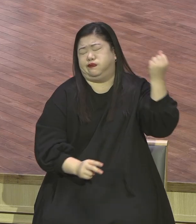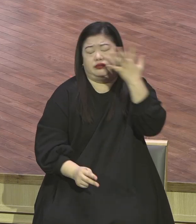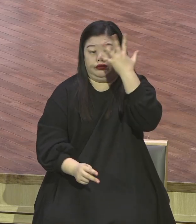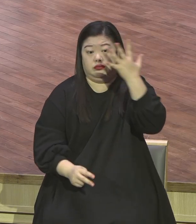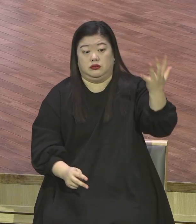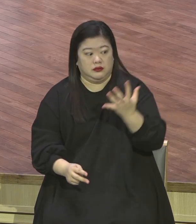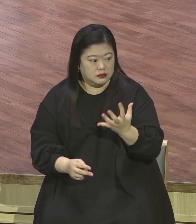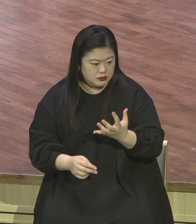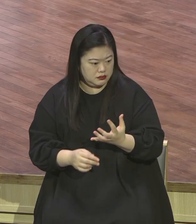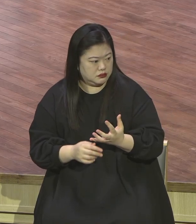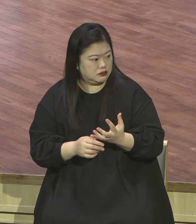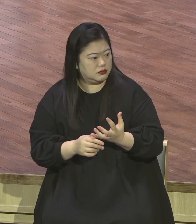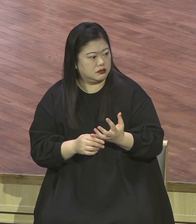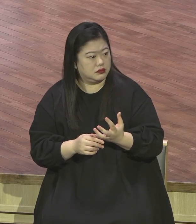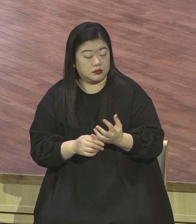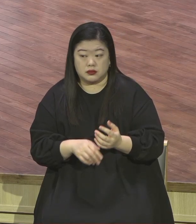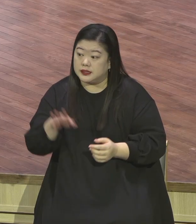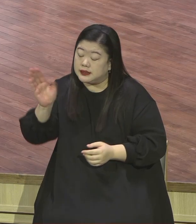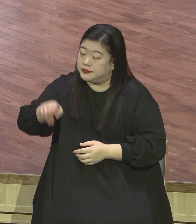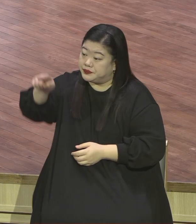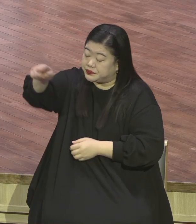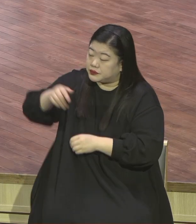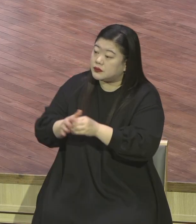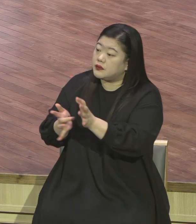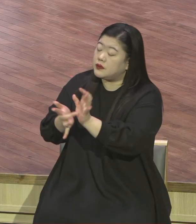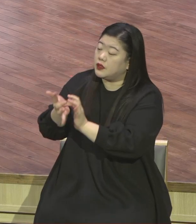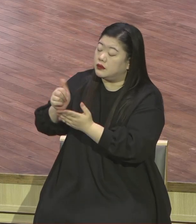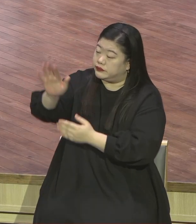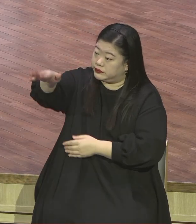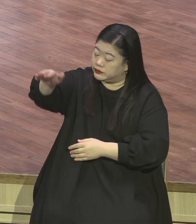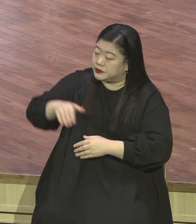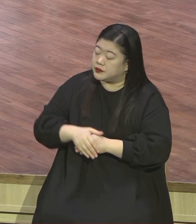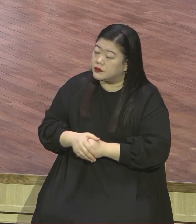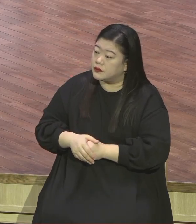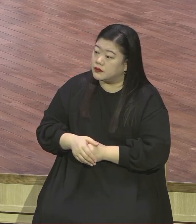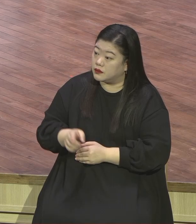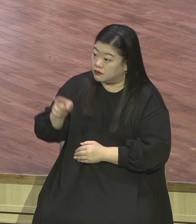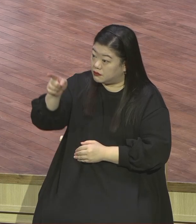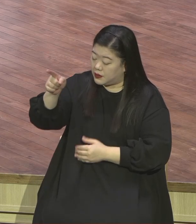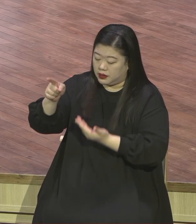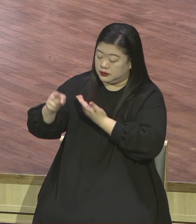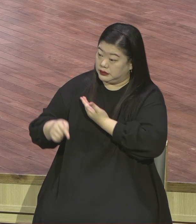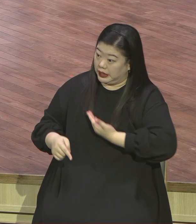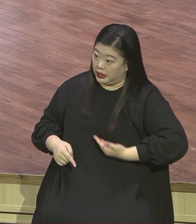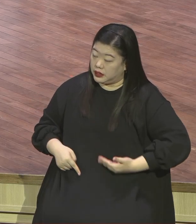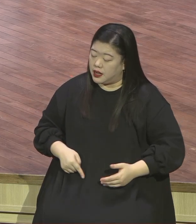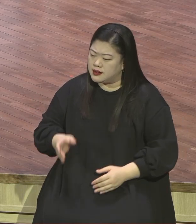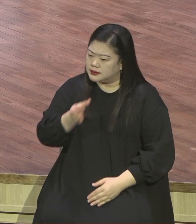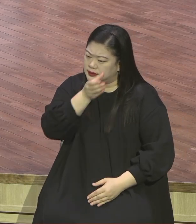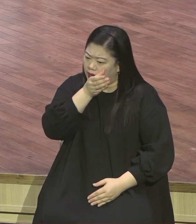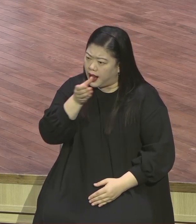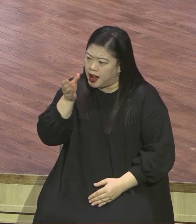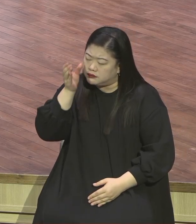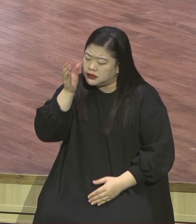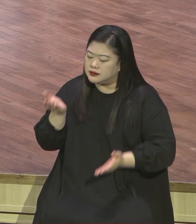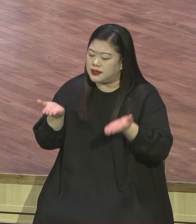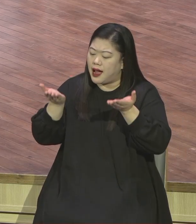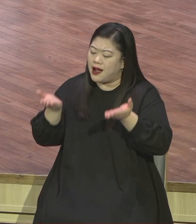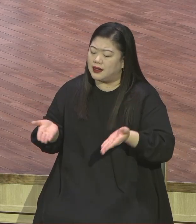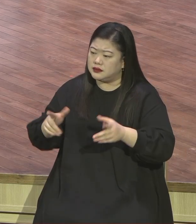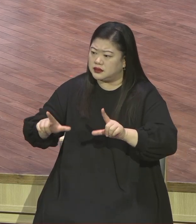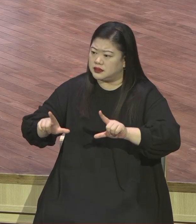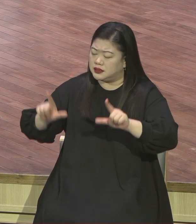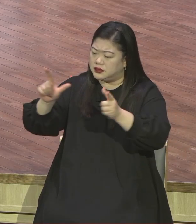따집니다. 보세요. 지금 금방 예수님의 당신의 제자들이 지금 안식일 규례를 얻었다